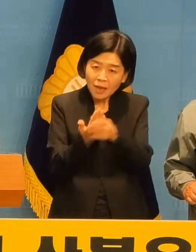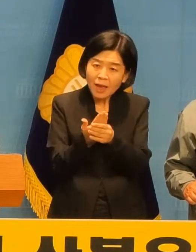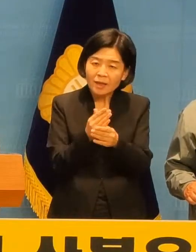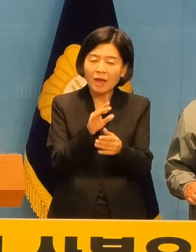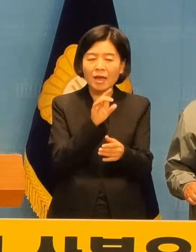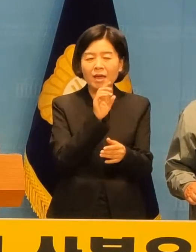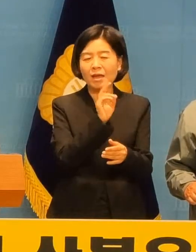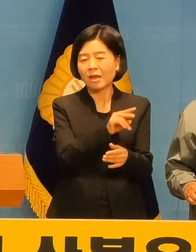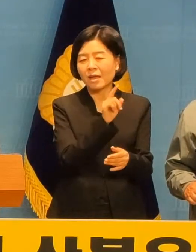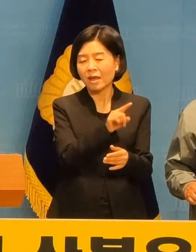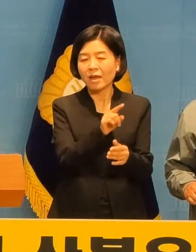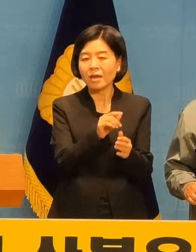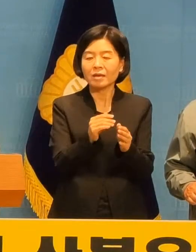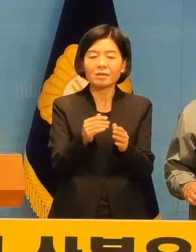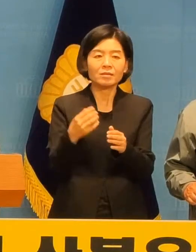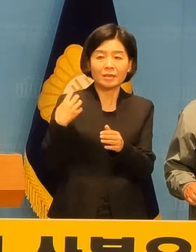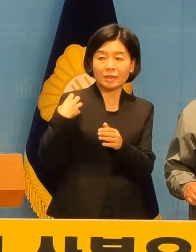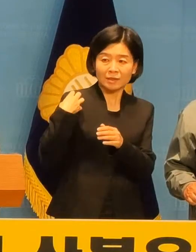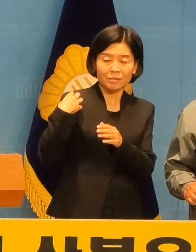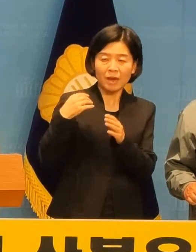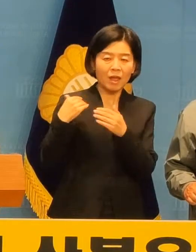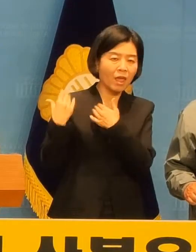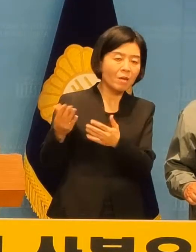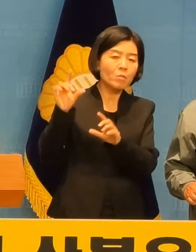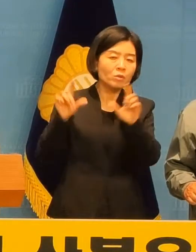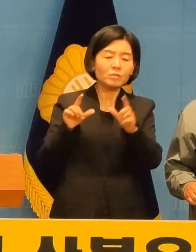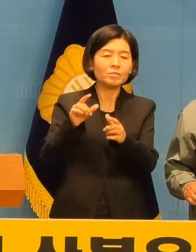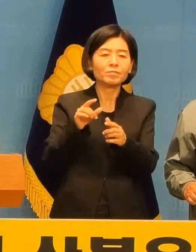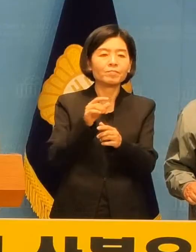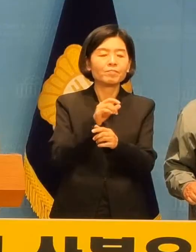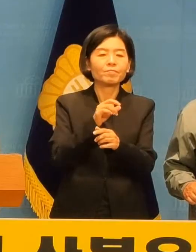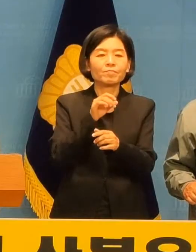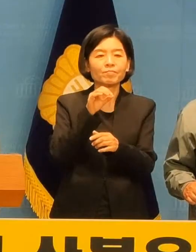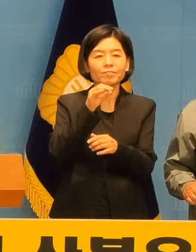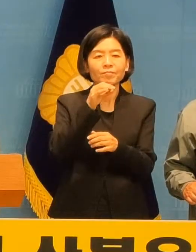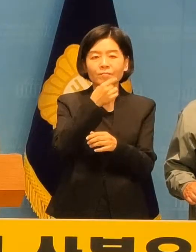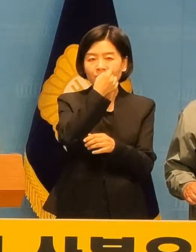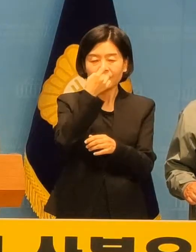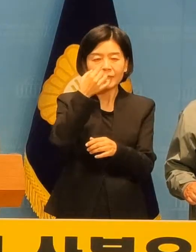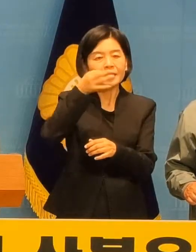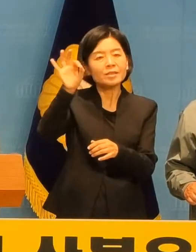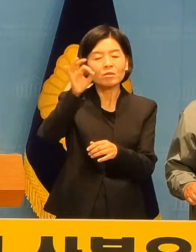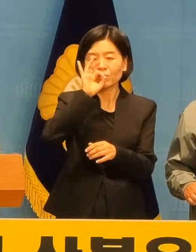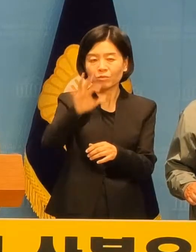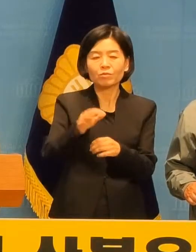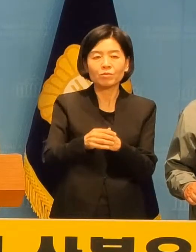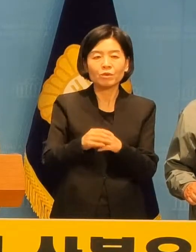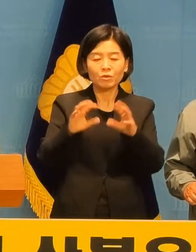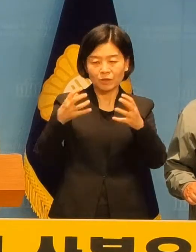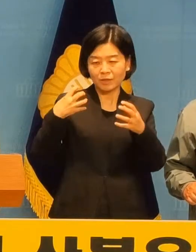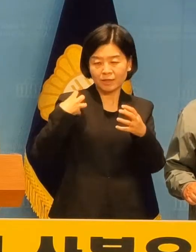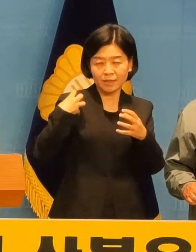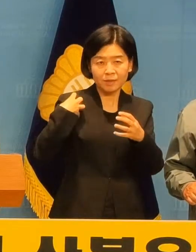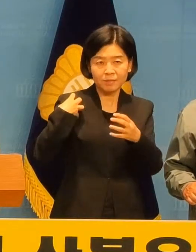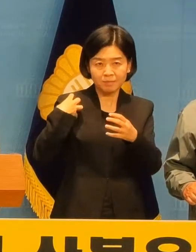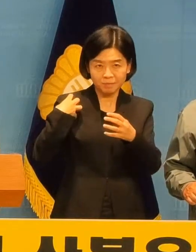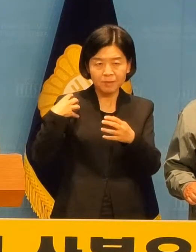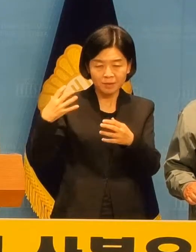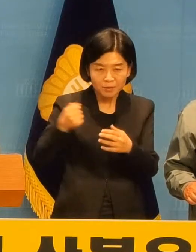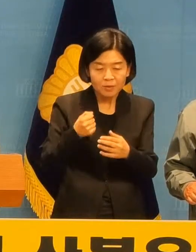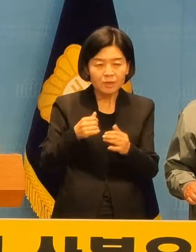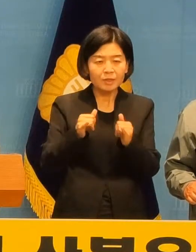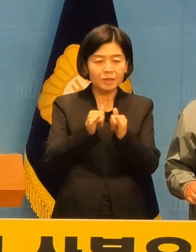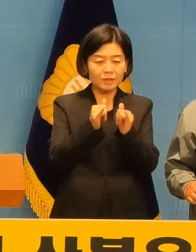있는 무책임을 용납하지 않을 것입니다. 우리는 국가 책임을 밝히는 시민 사회와